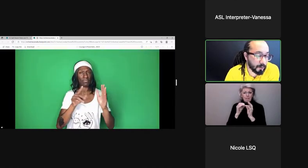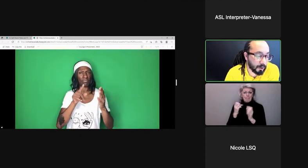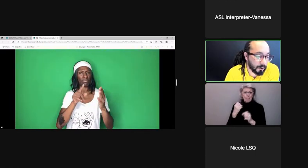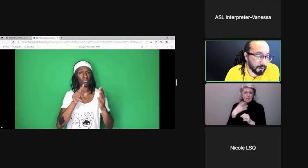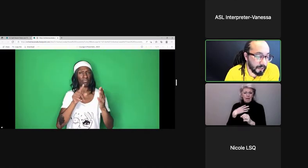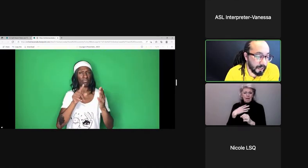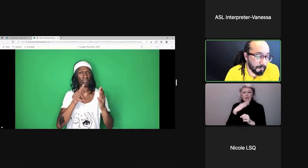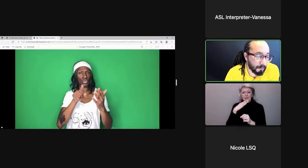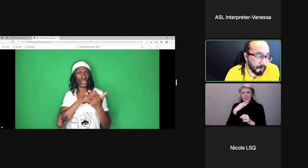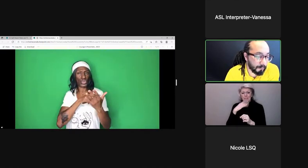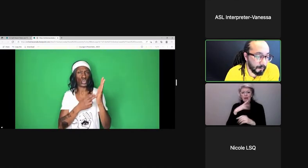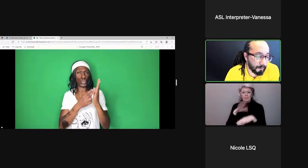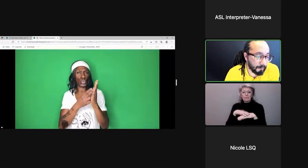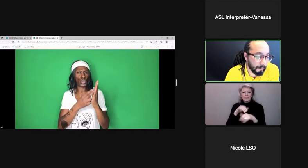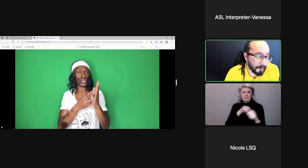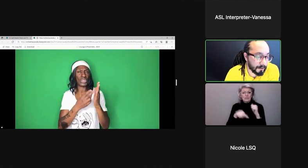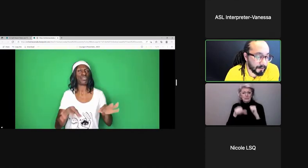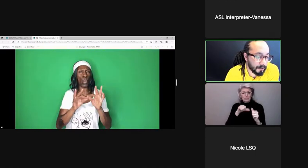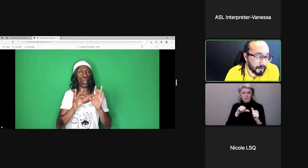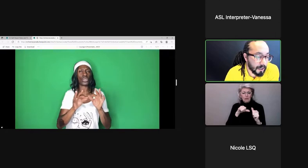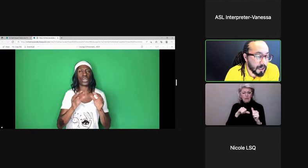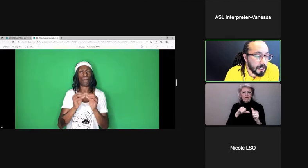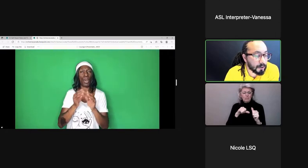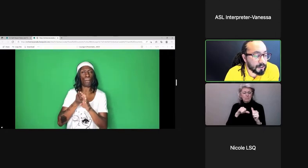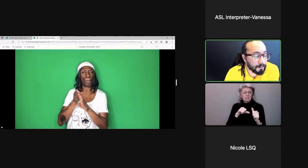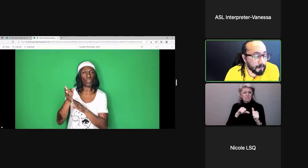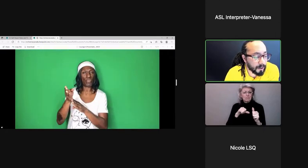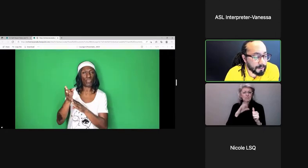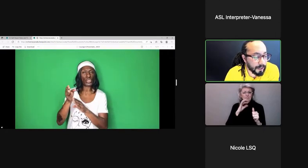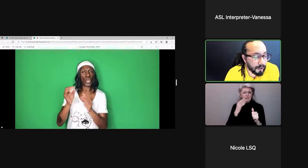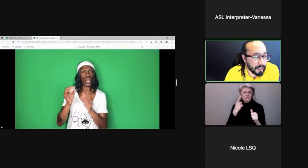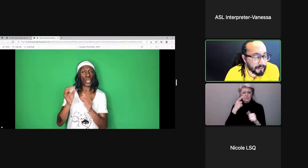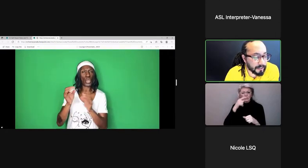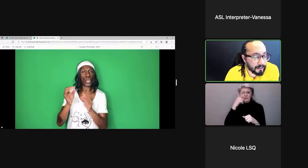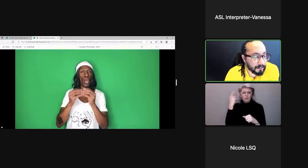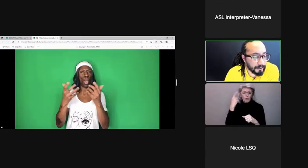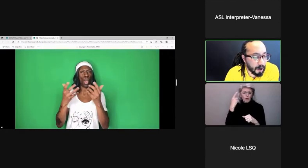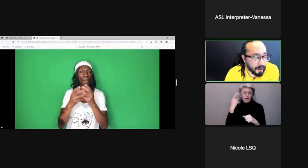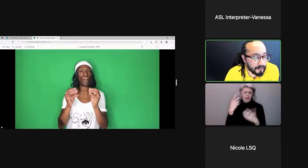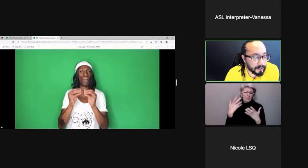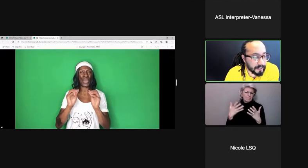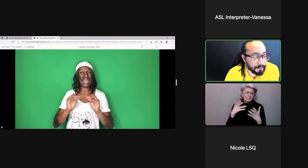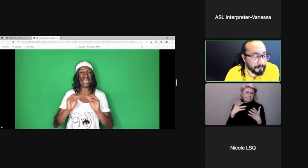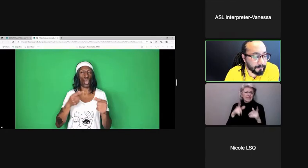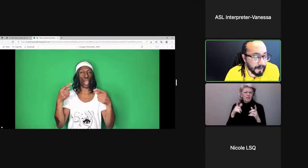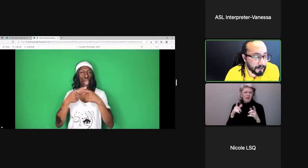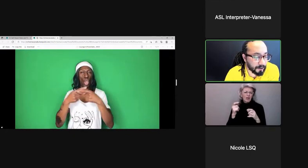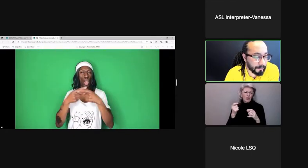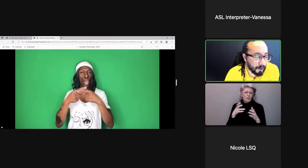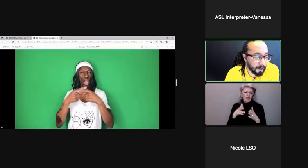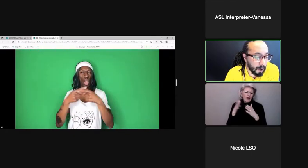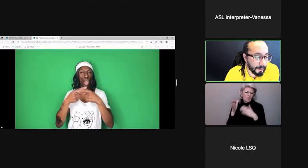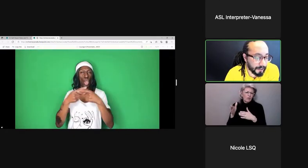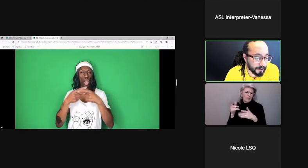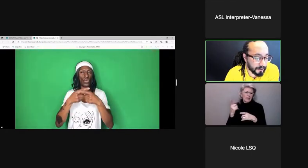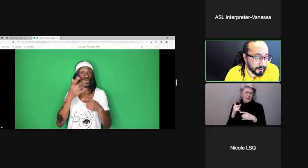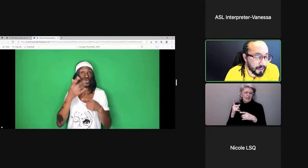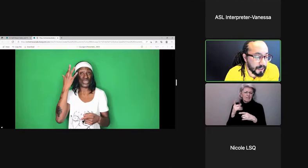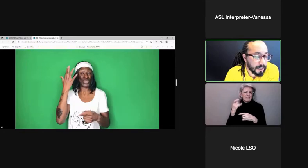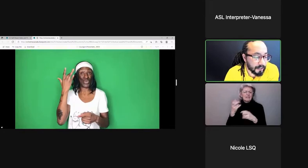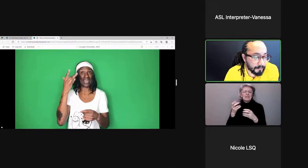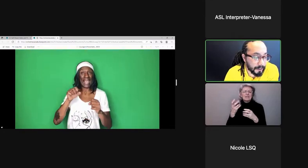parlent d'histoire particulière en noir, passe peut-être à côté de certains indices culturels